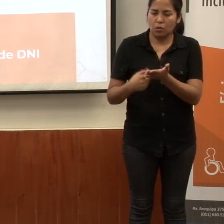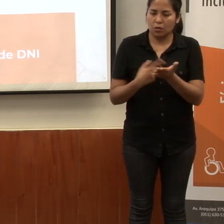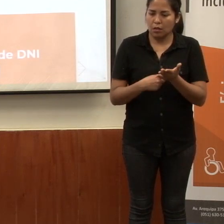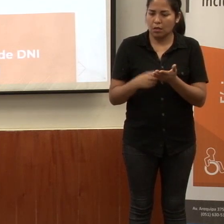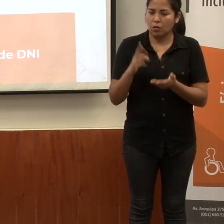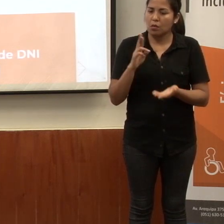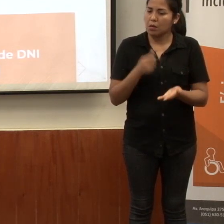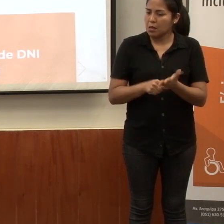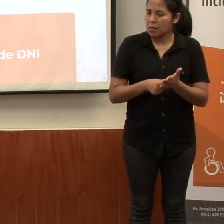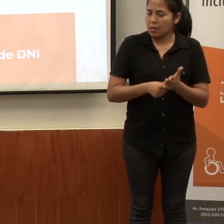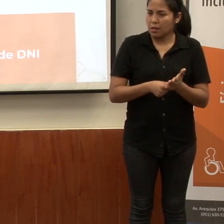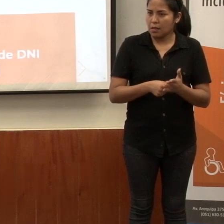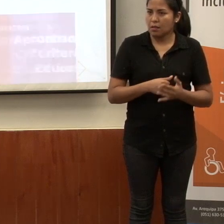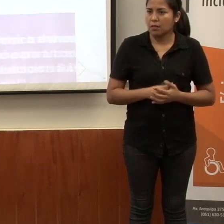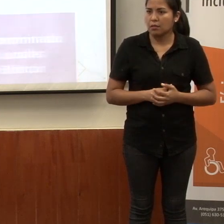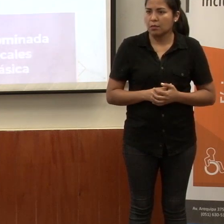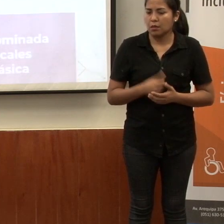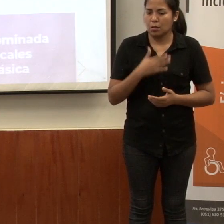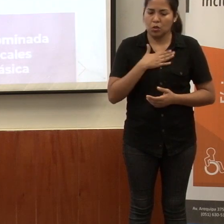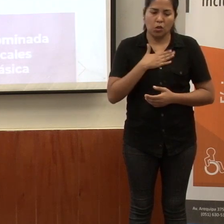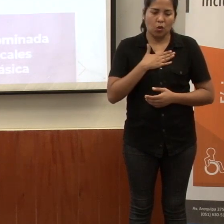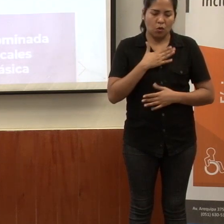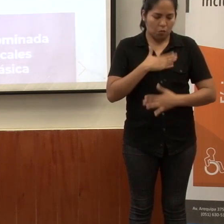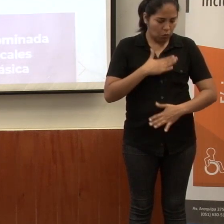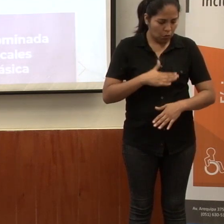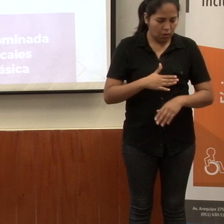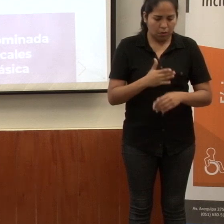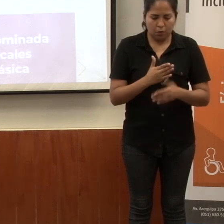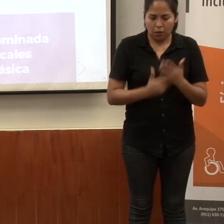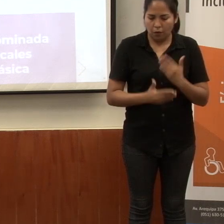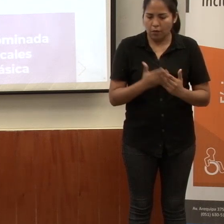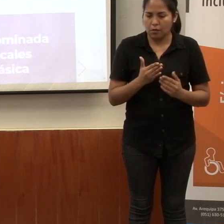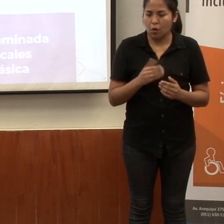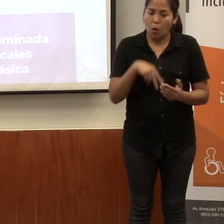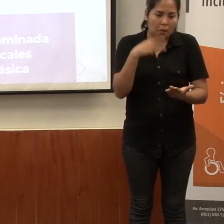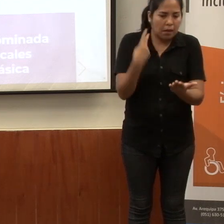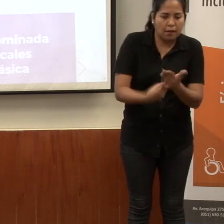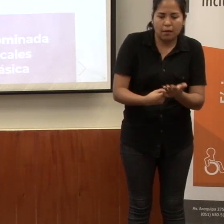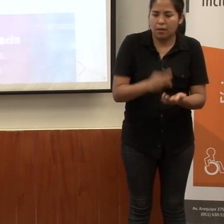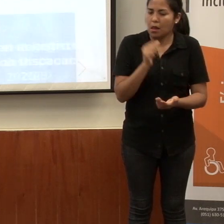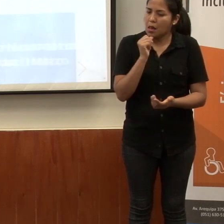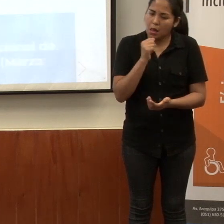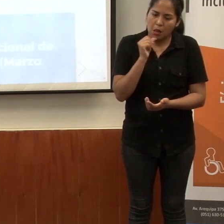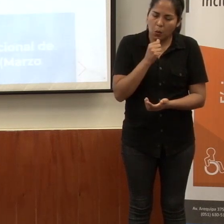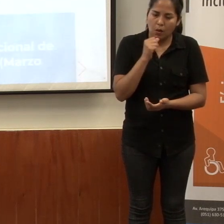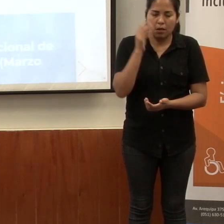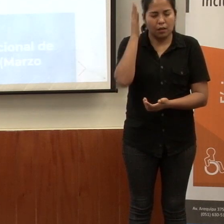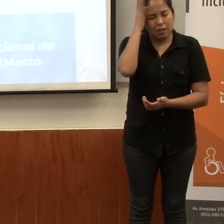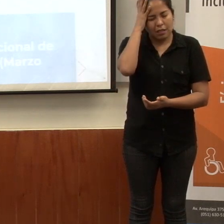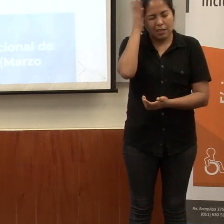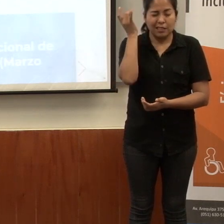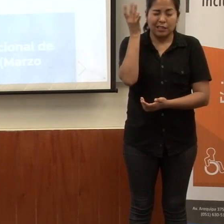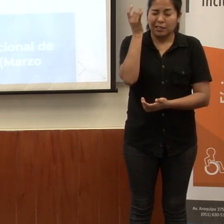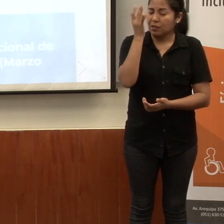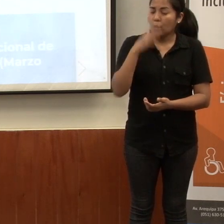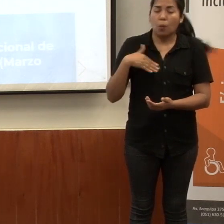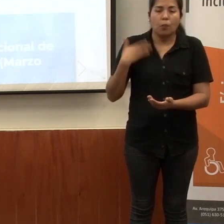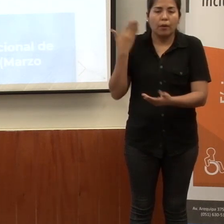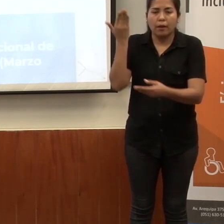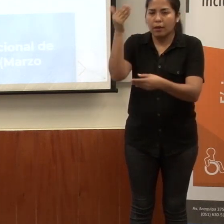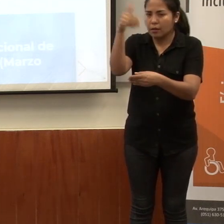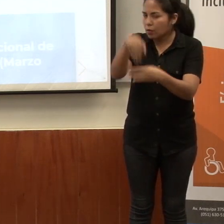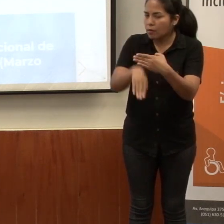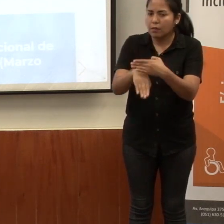así. Porque no solamente es porque yo esté mal que no pueda permanentemente. Me caí, me fracturé, estoy con dolor de cabeza, no puedo ir.